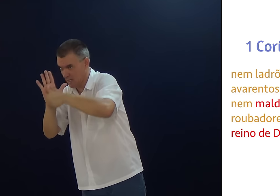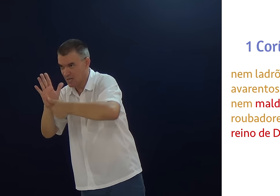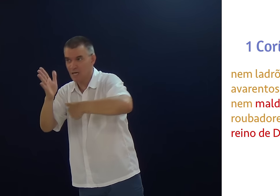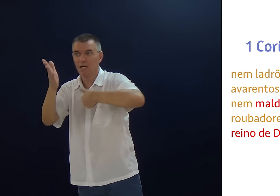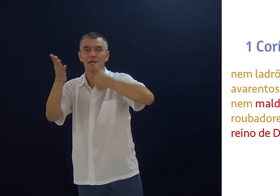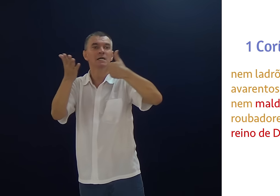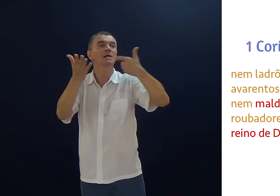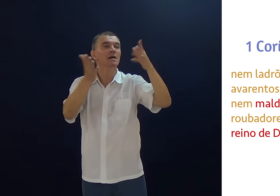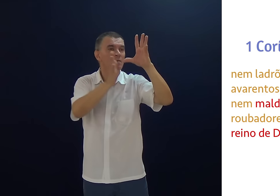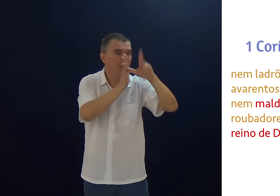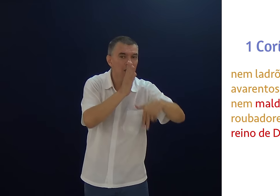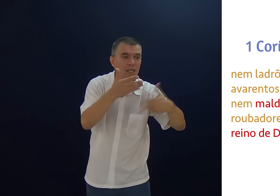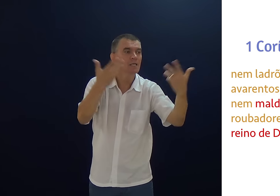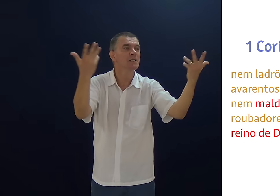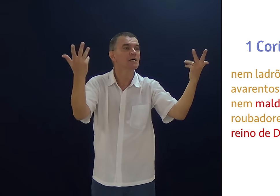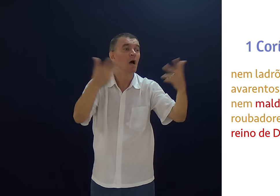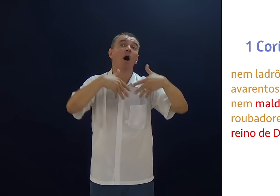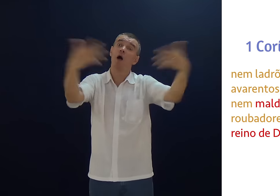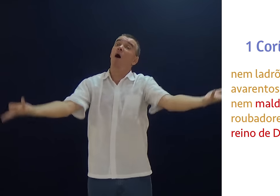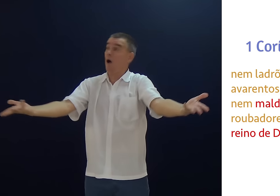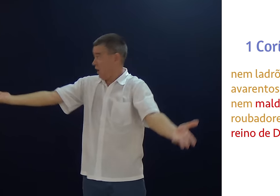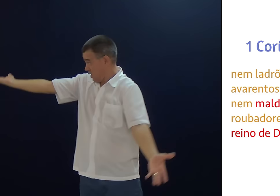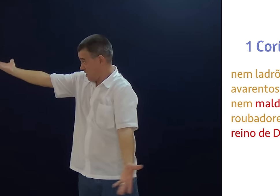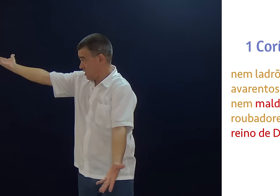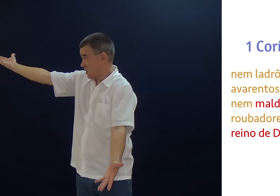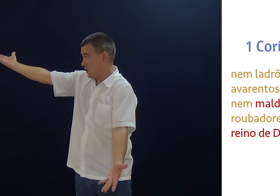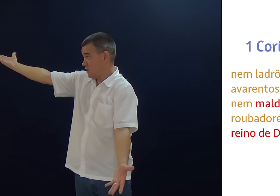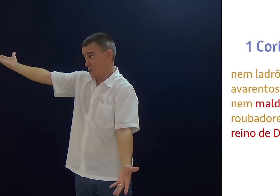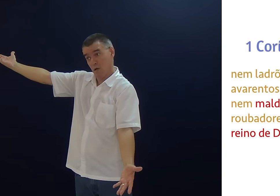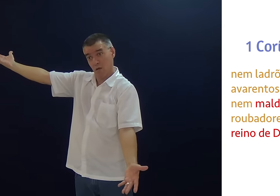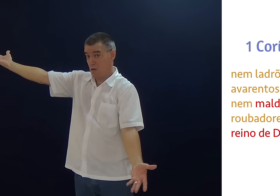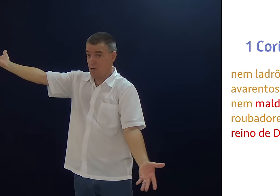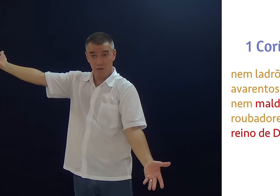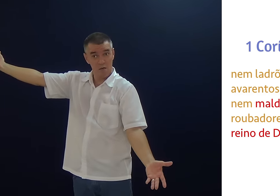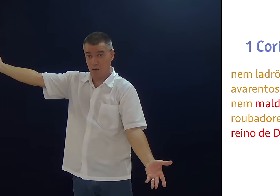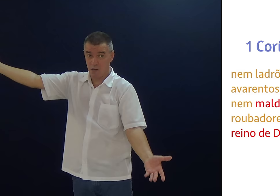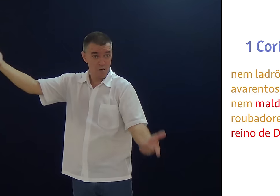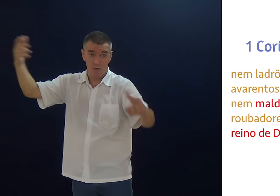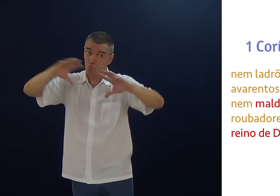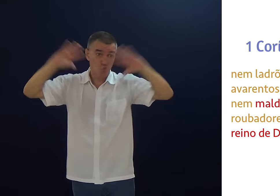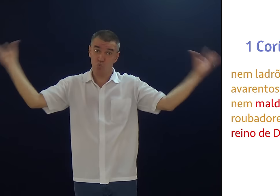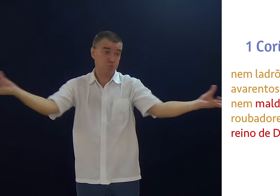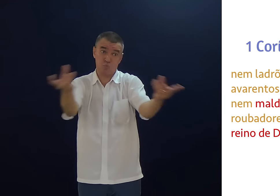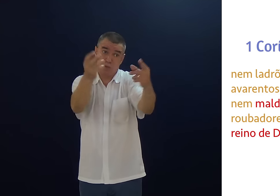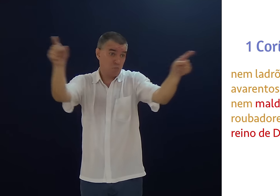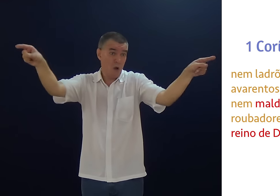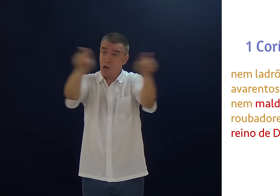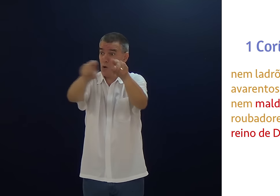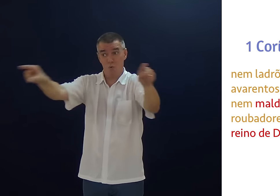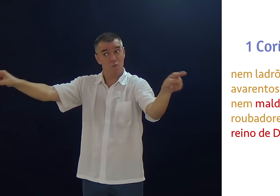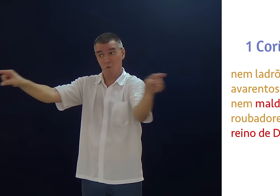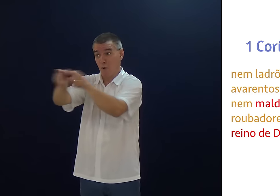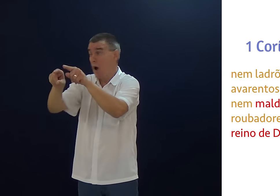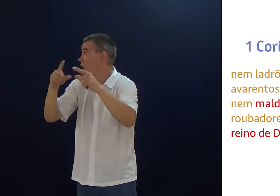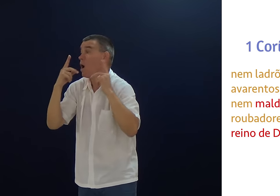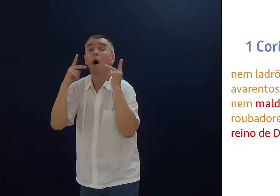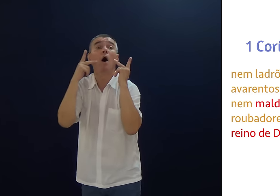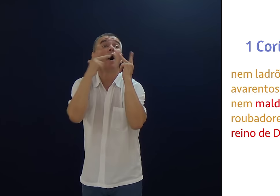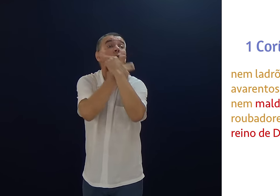mais o ladrão Então olha ali gente essa pessoa essas pessoas que